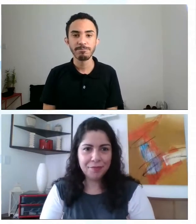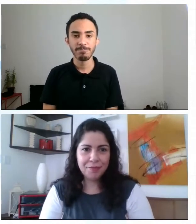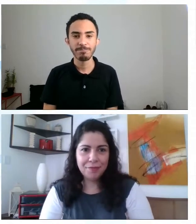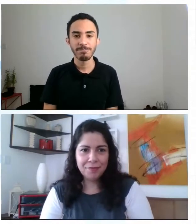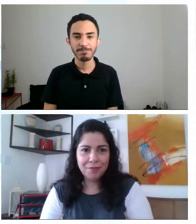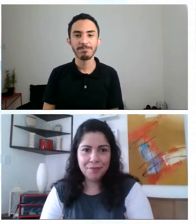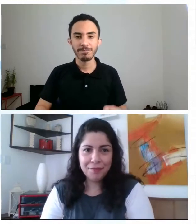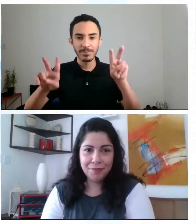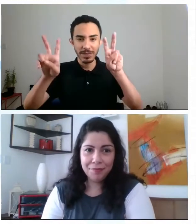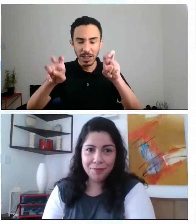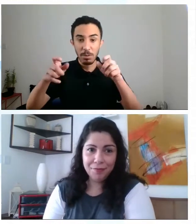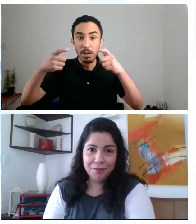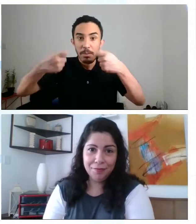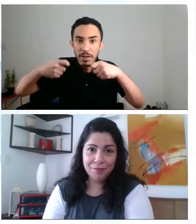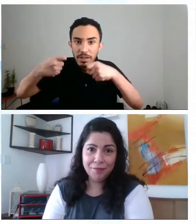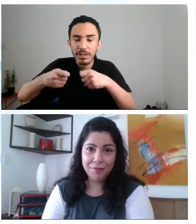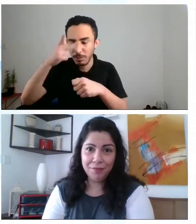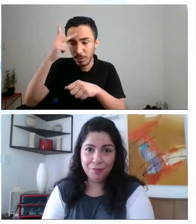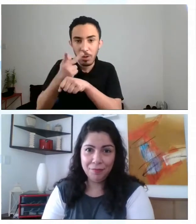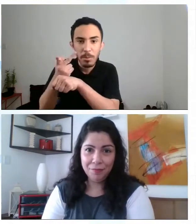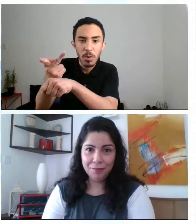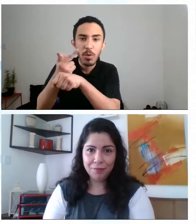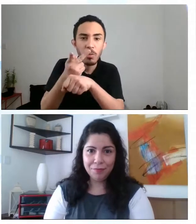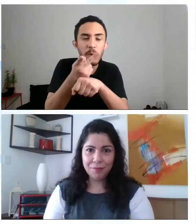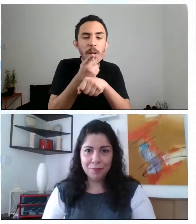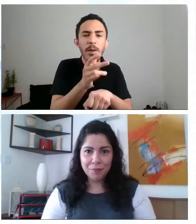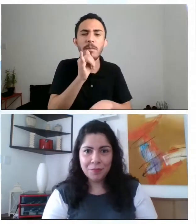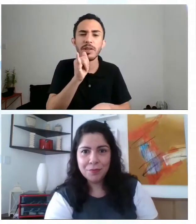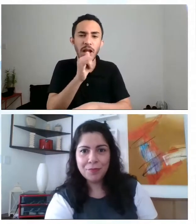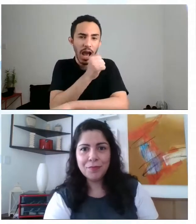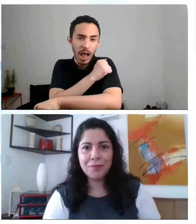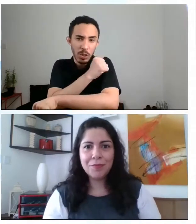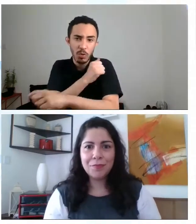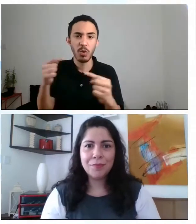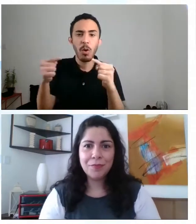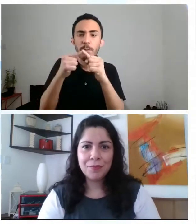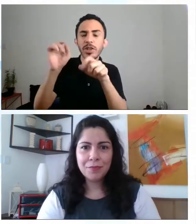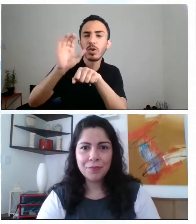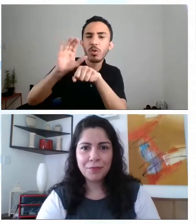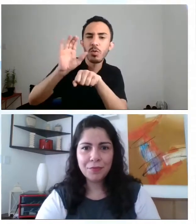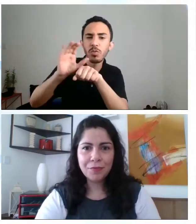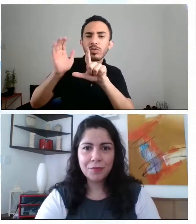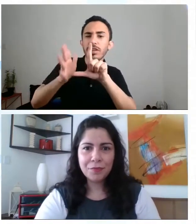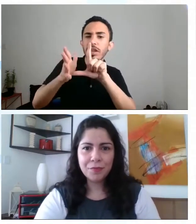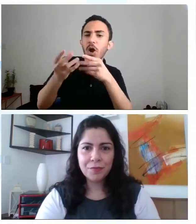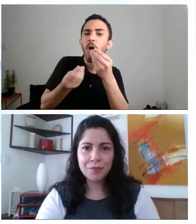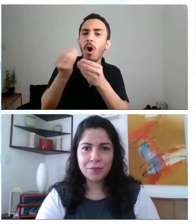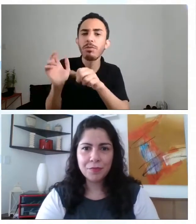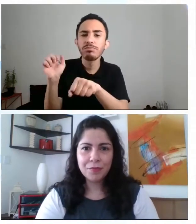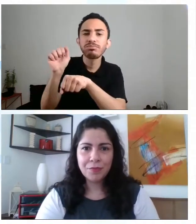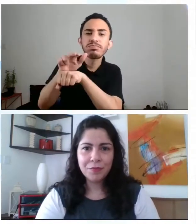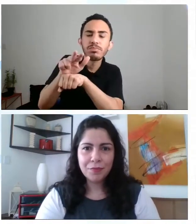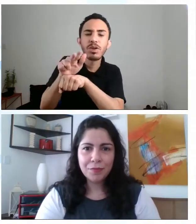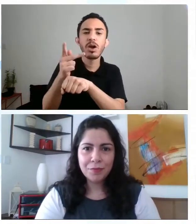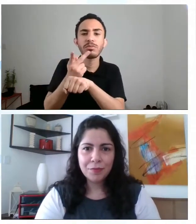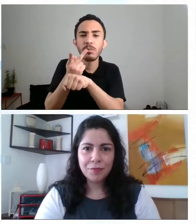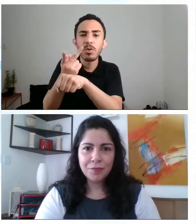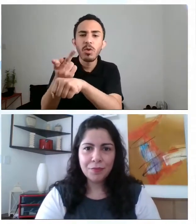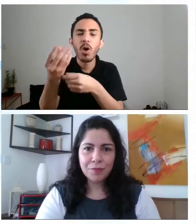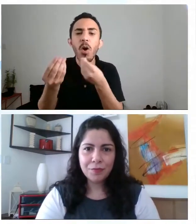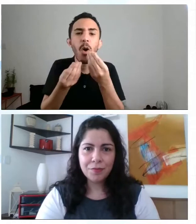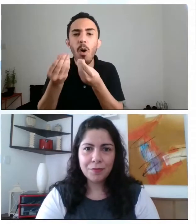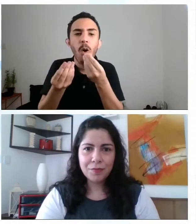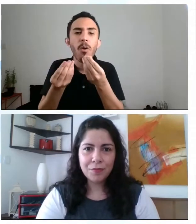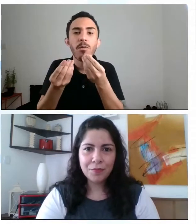falemos dessa demanda. Quem é o aluno típico desse curso? Como é que ele chega? Qual